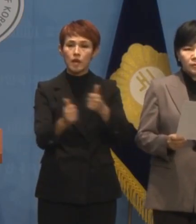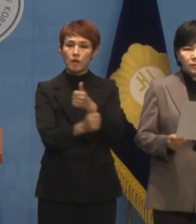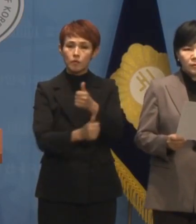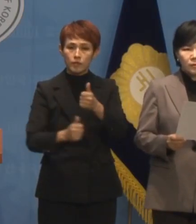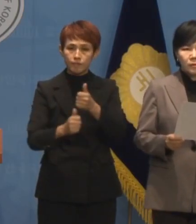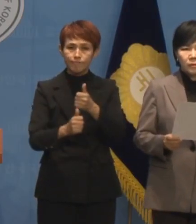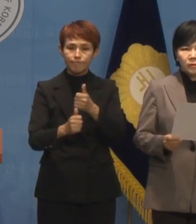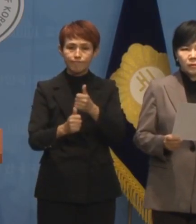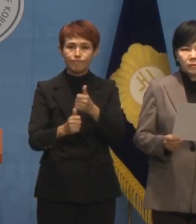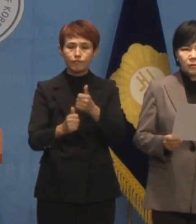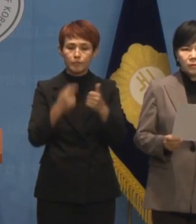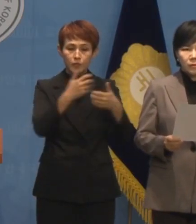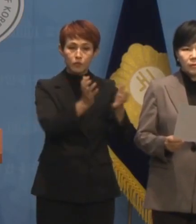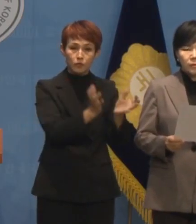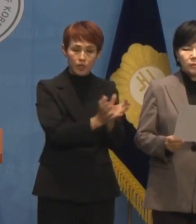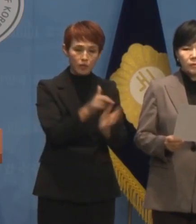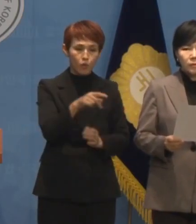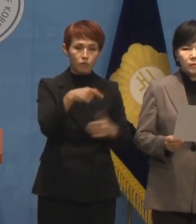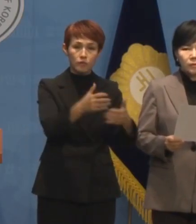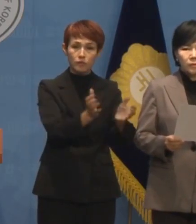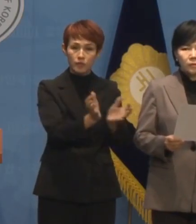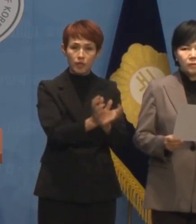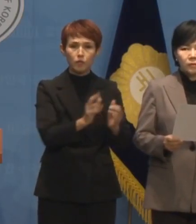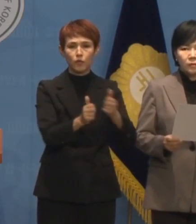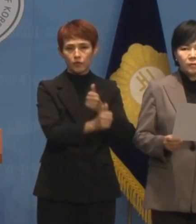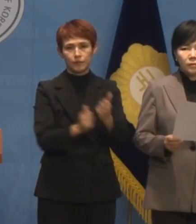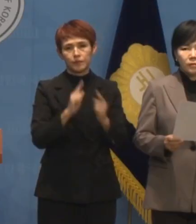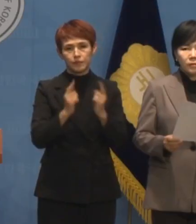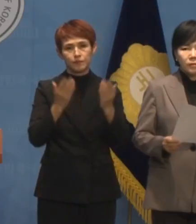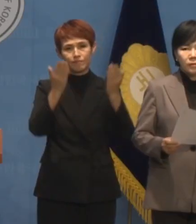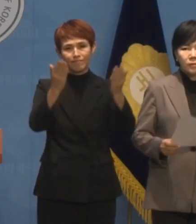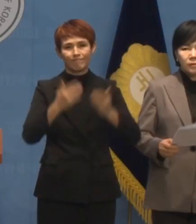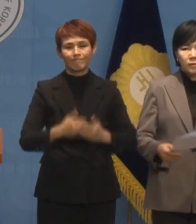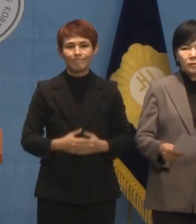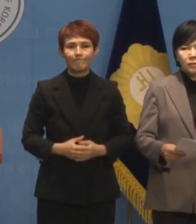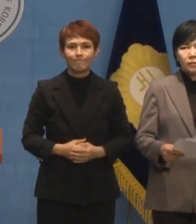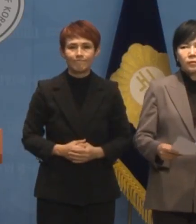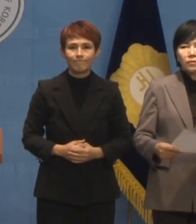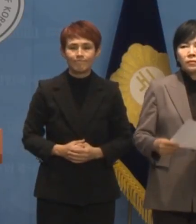법제사법위원회 더불어민주당 조국혁신당 의원일동.